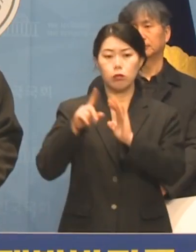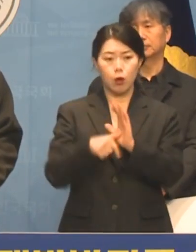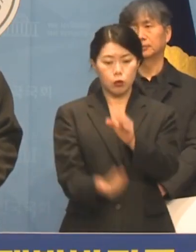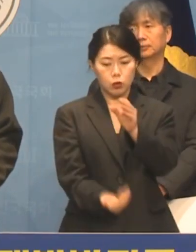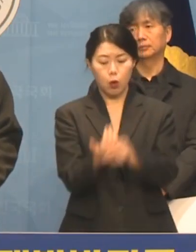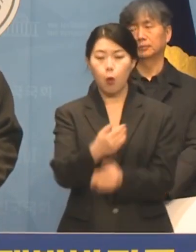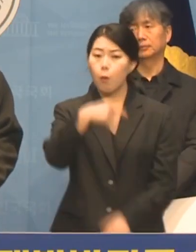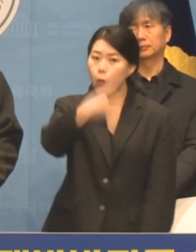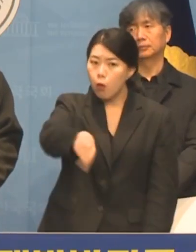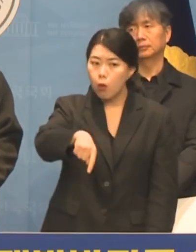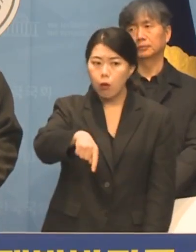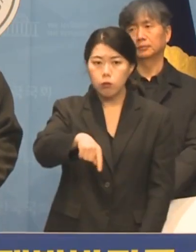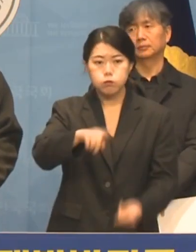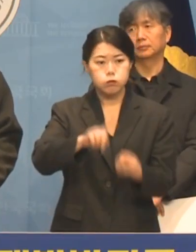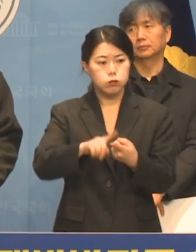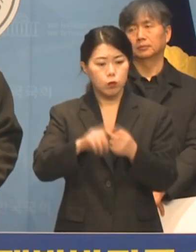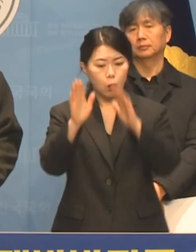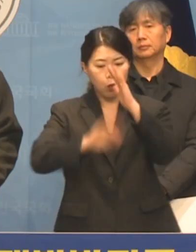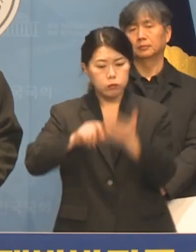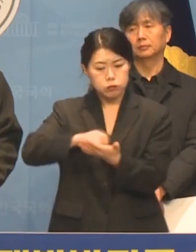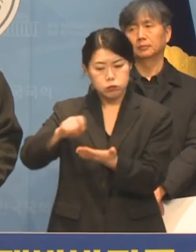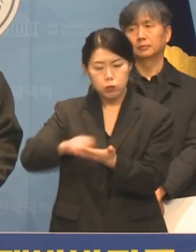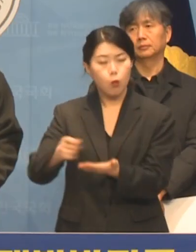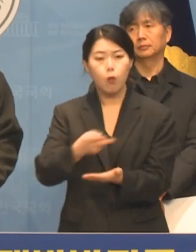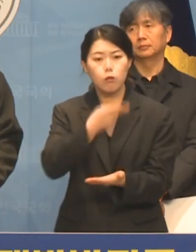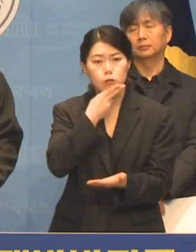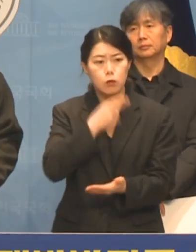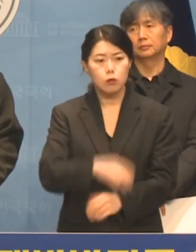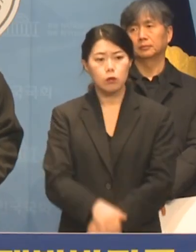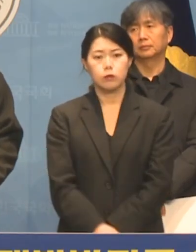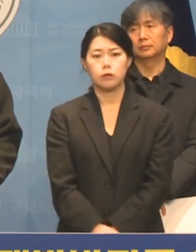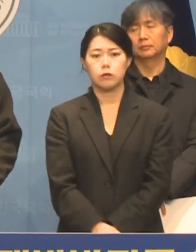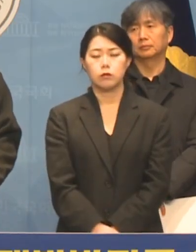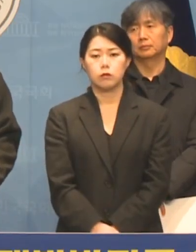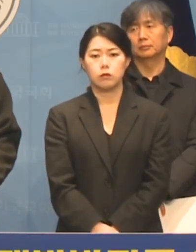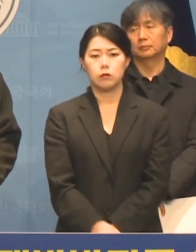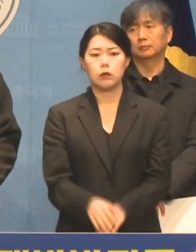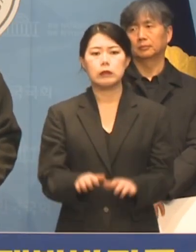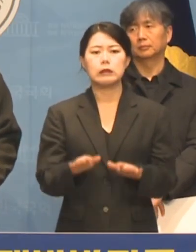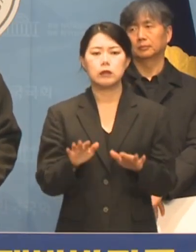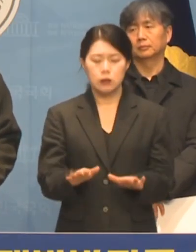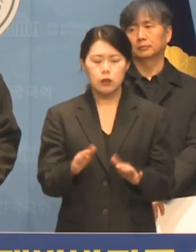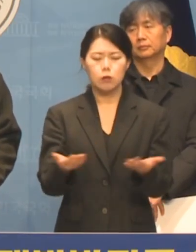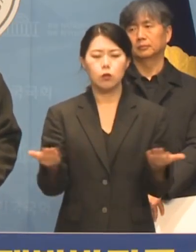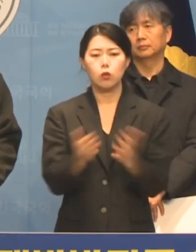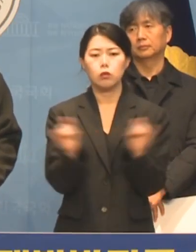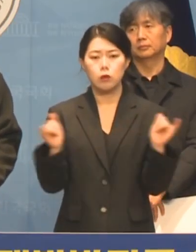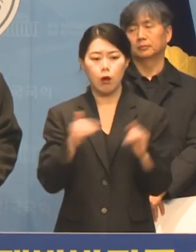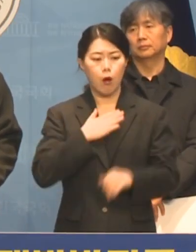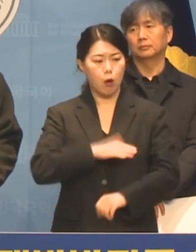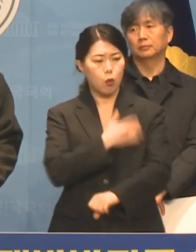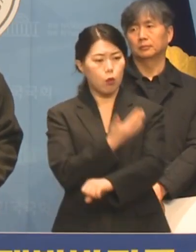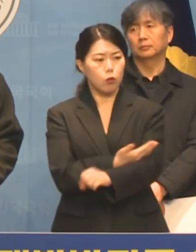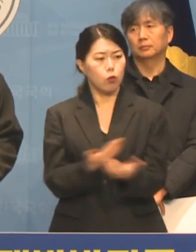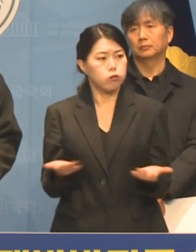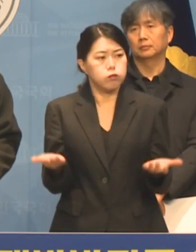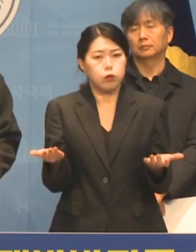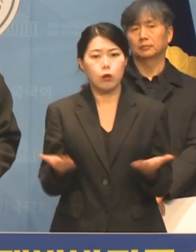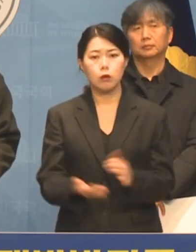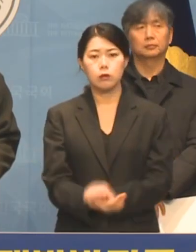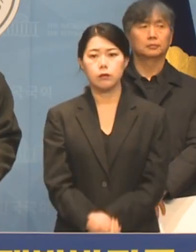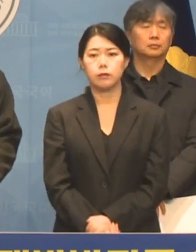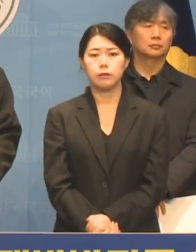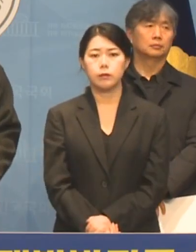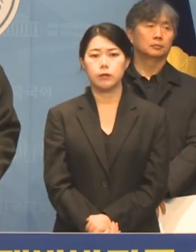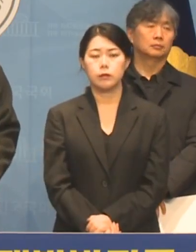사고가 발생했는지도 공식적인 기록으로 확인하기 어렵습니다. 이것이 오늘날 노동자들의 알 권리의 현실입니다.